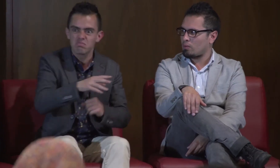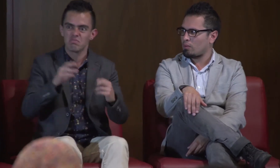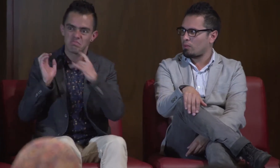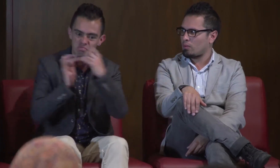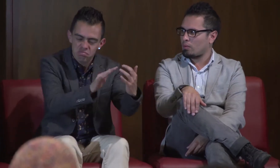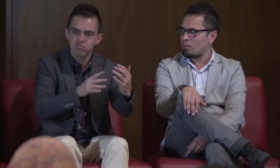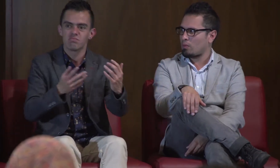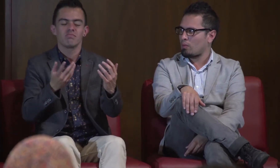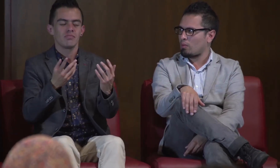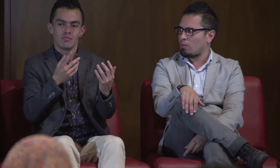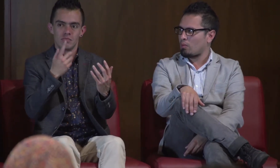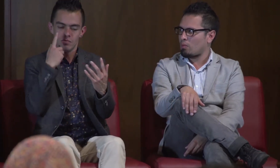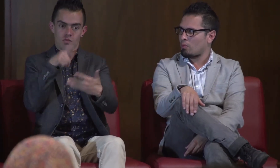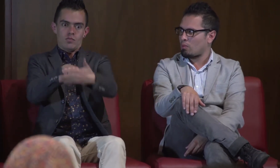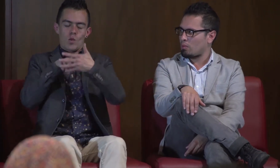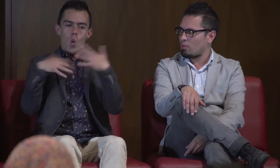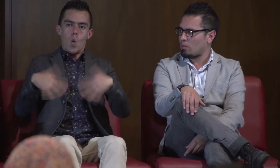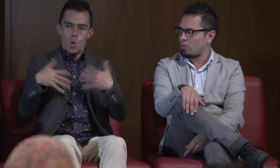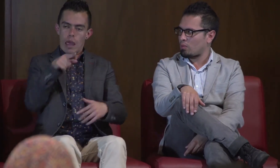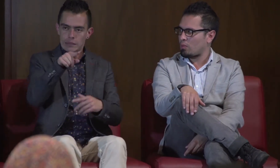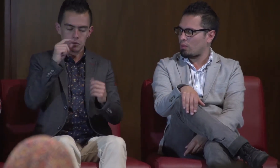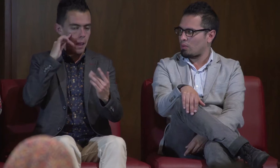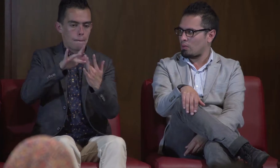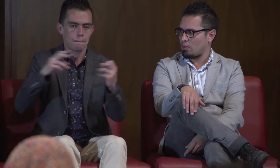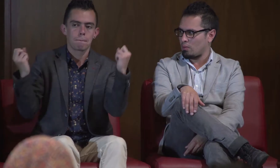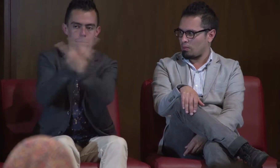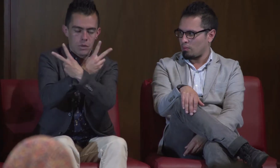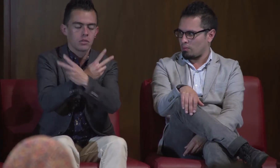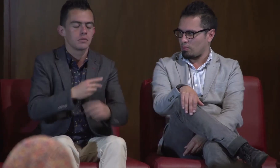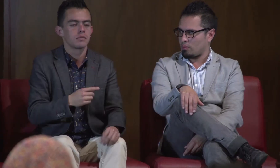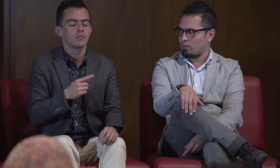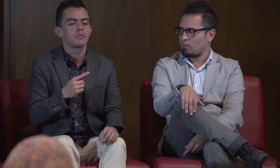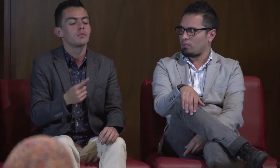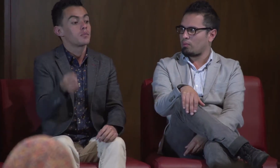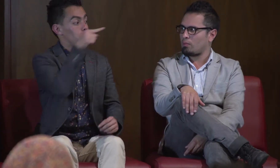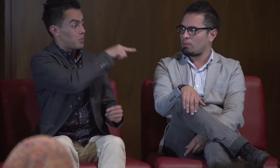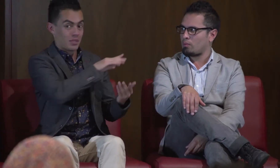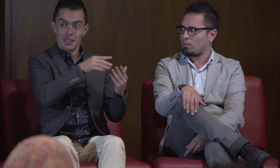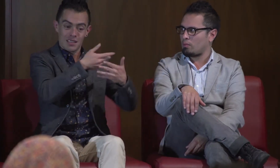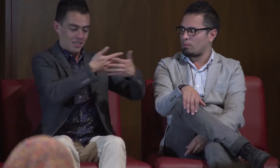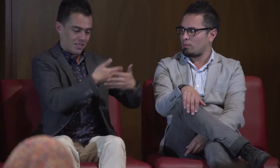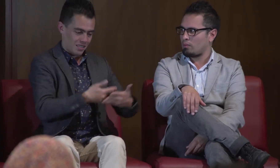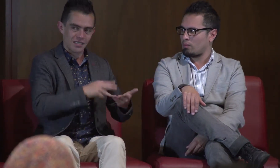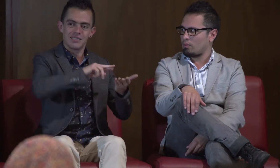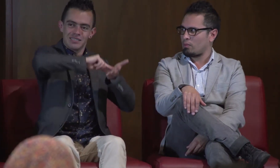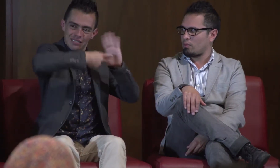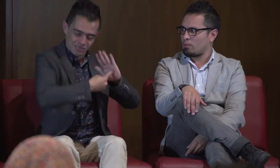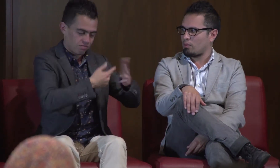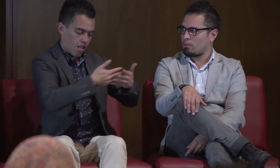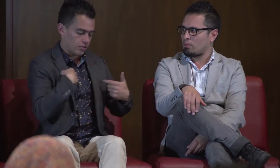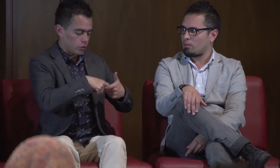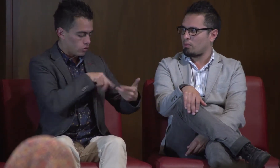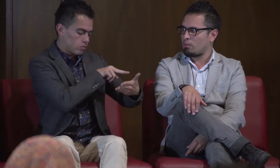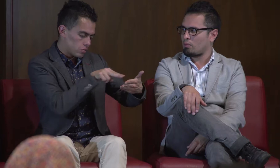unos imaginarios de violencia física, de arrojar material, objeto para causar daño. Eso es lo que realmente está en el imaginario de